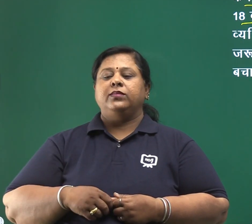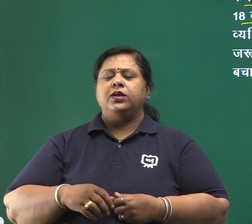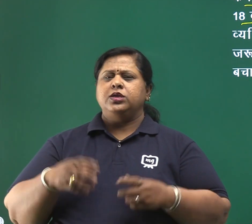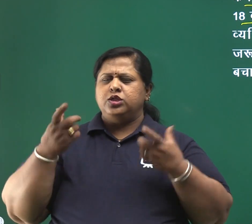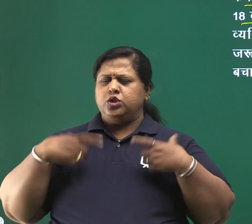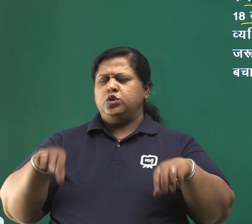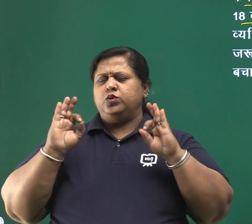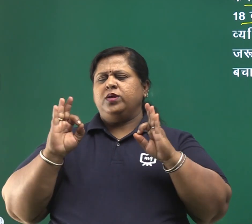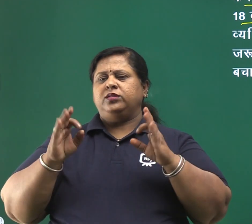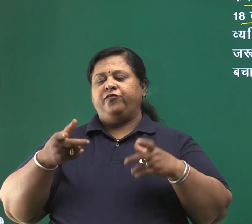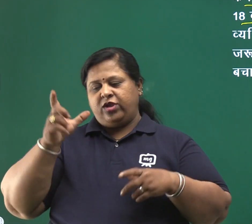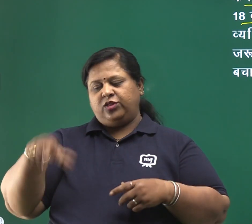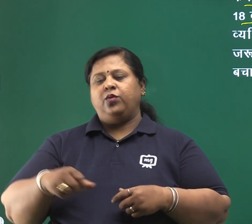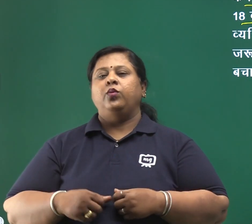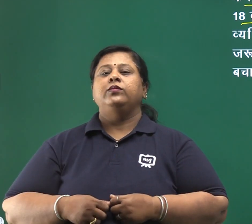स्वस्थ व्यक्ति को